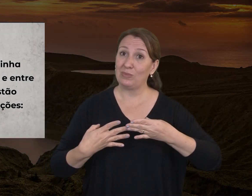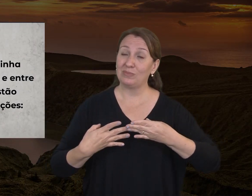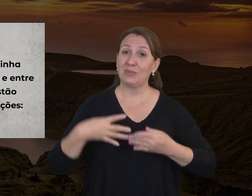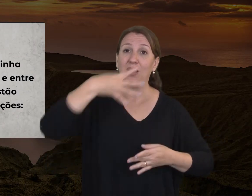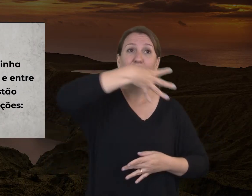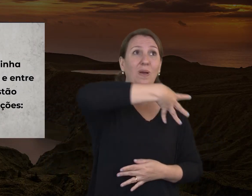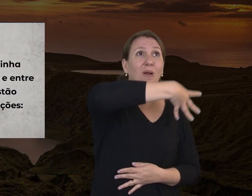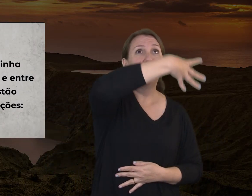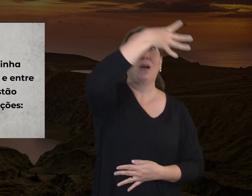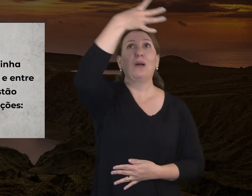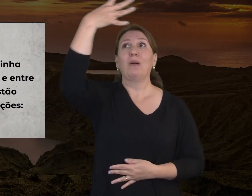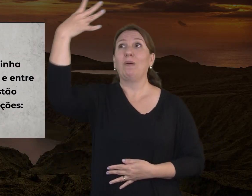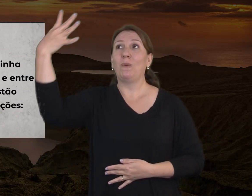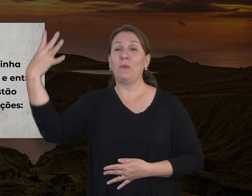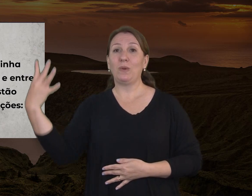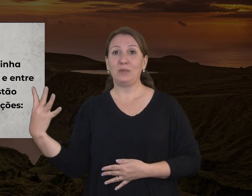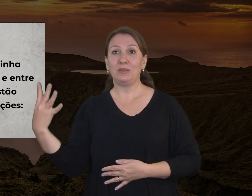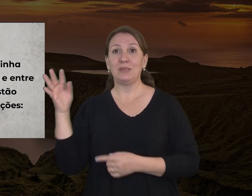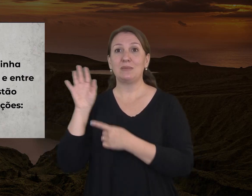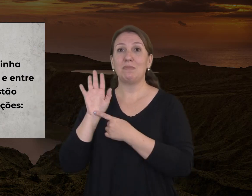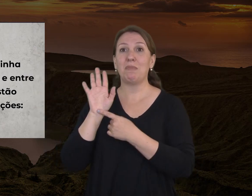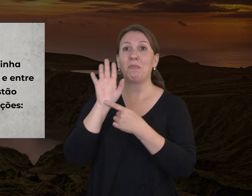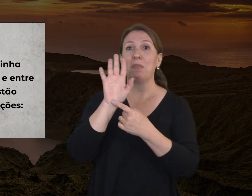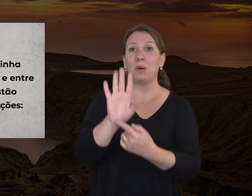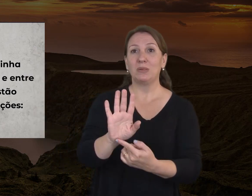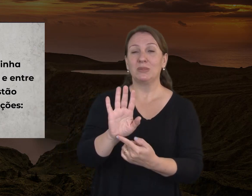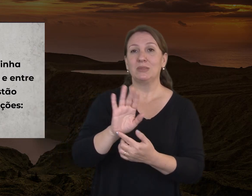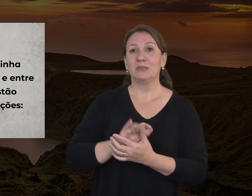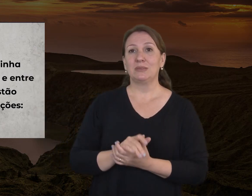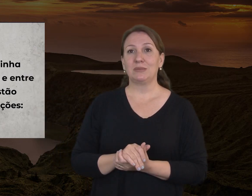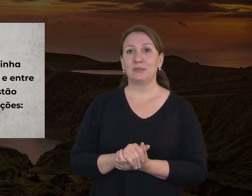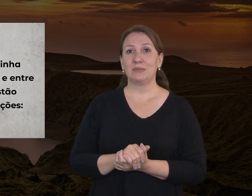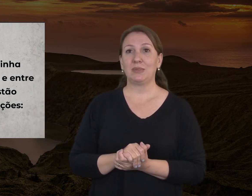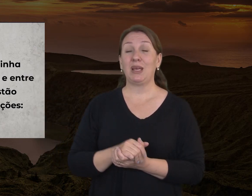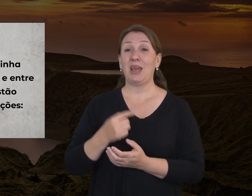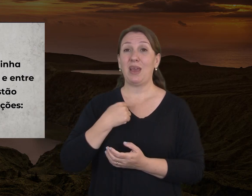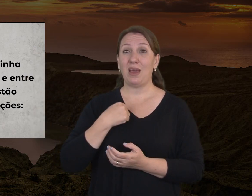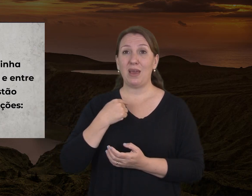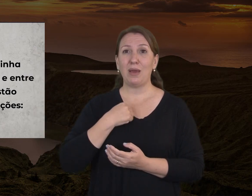entre todos os seres viventes que estão convosco, para